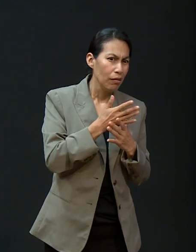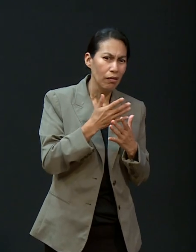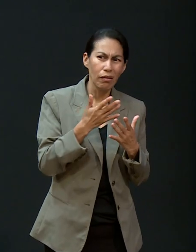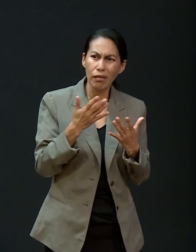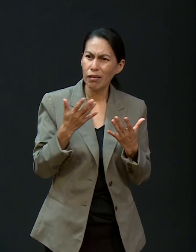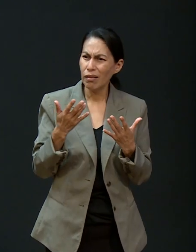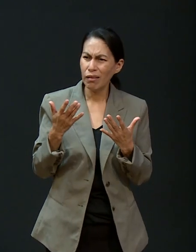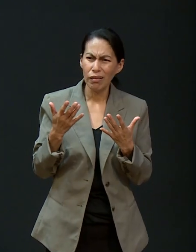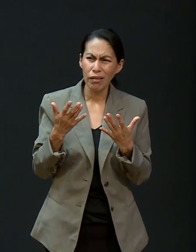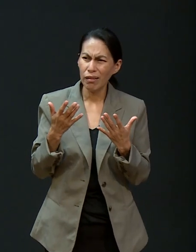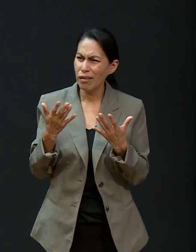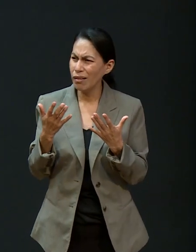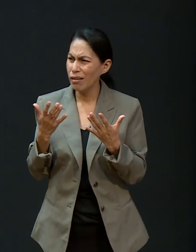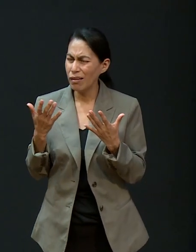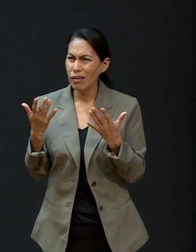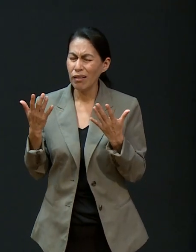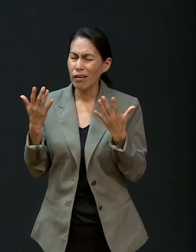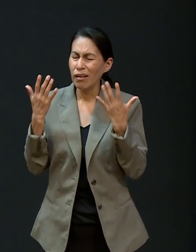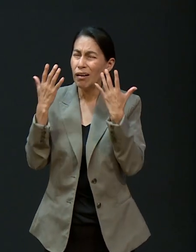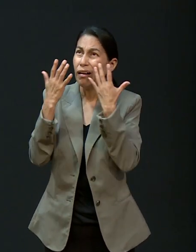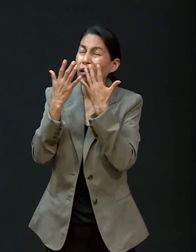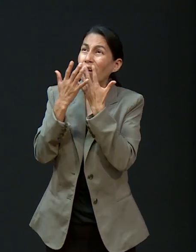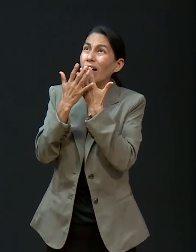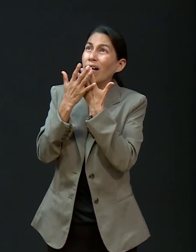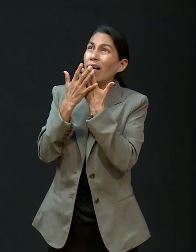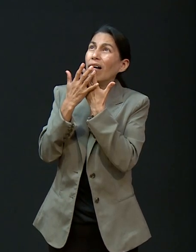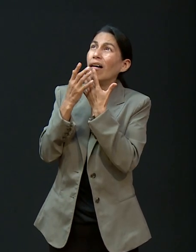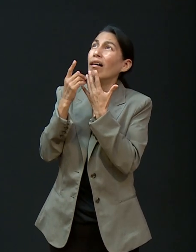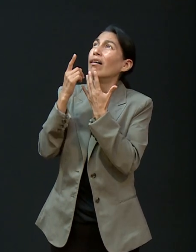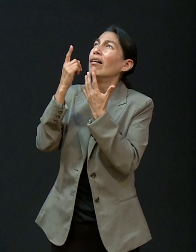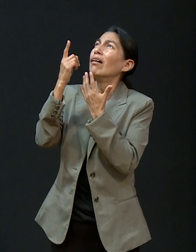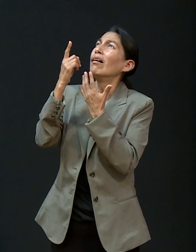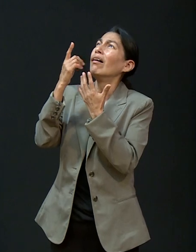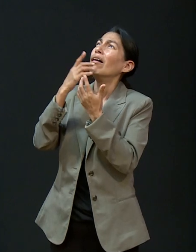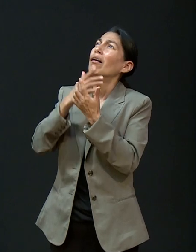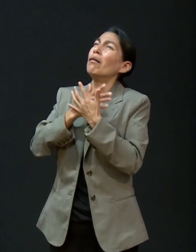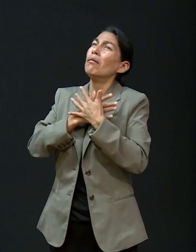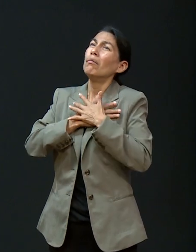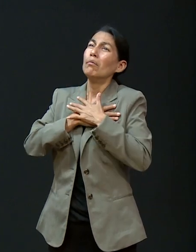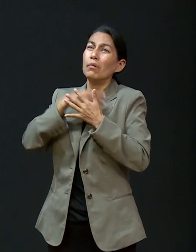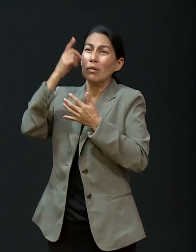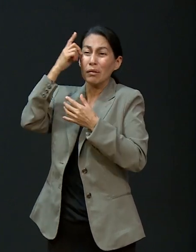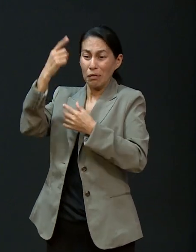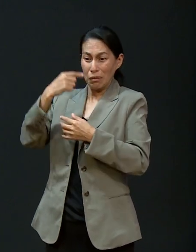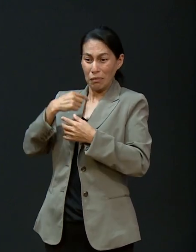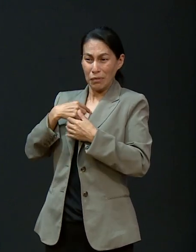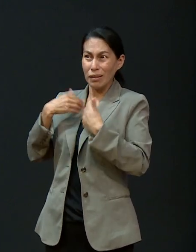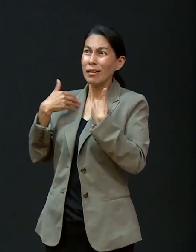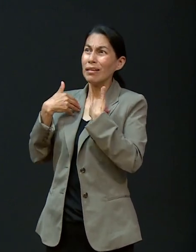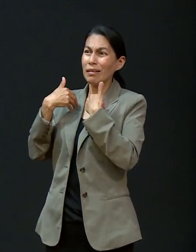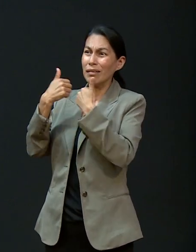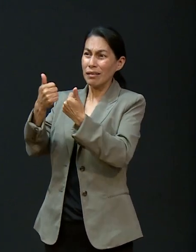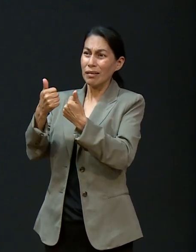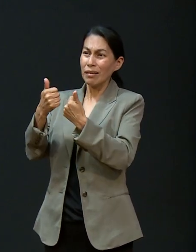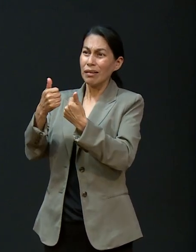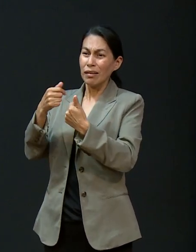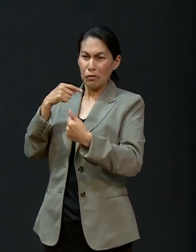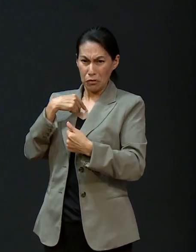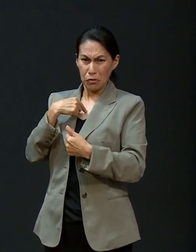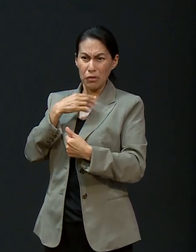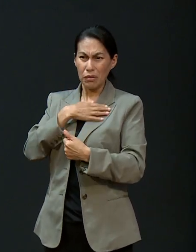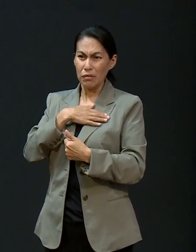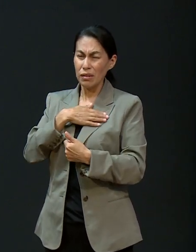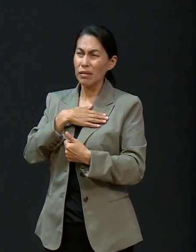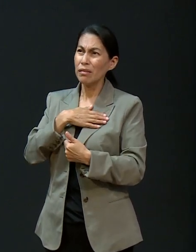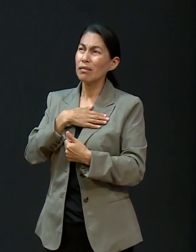y ahí, y después me di por cuenta de, de cómo, el amor de Dios para nosotros, porque yo me acuerdo que me fui para el